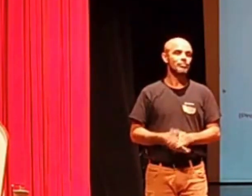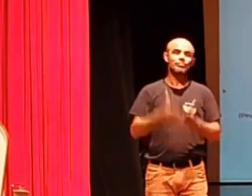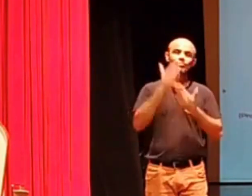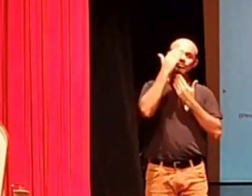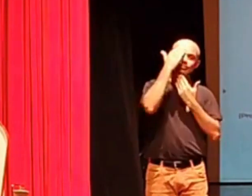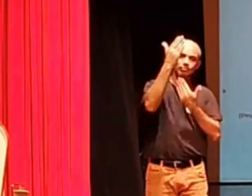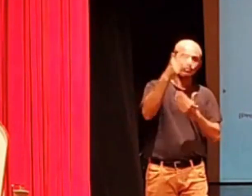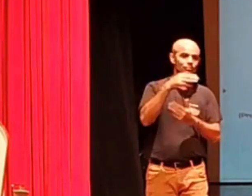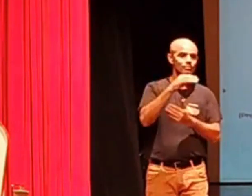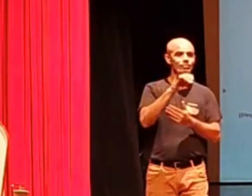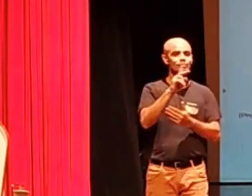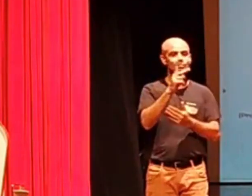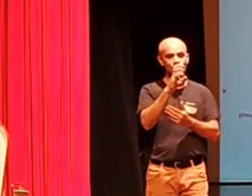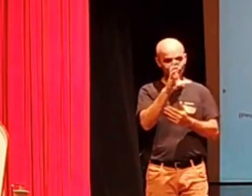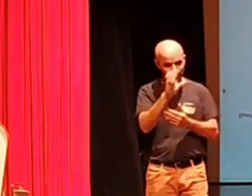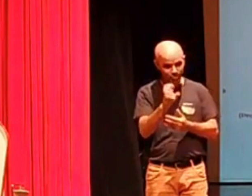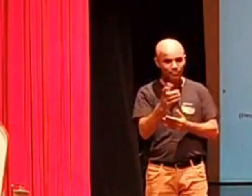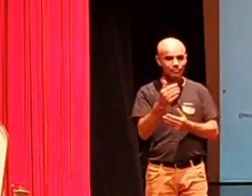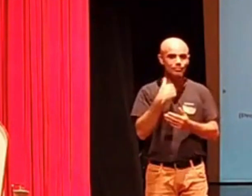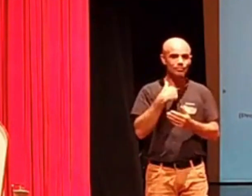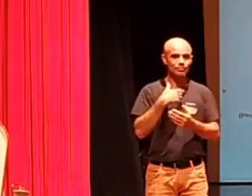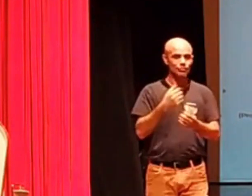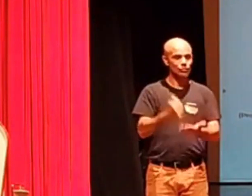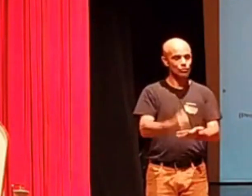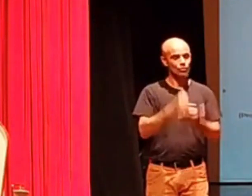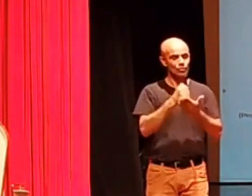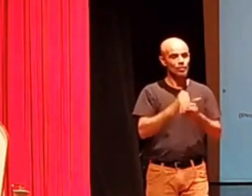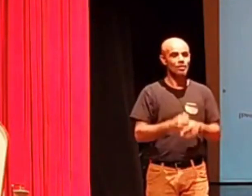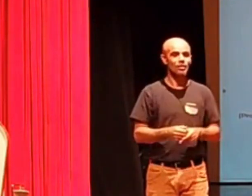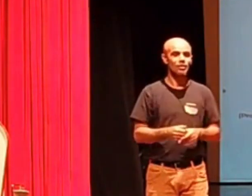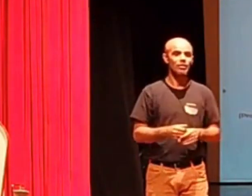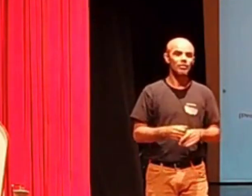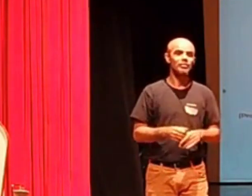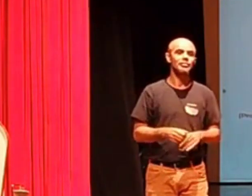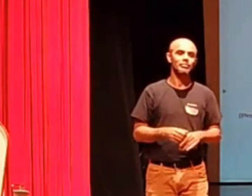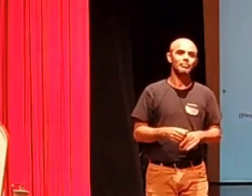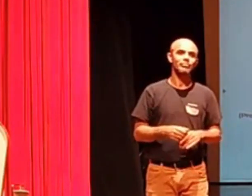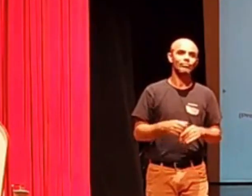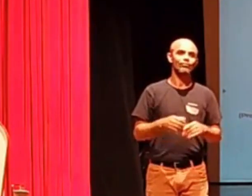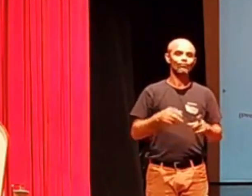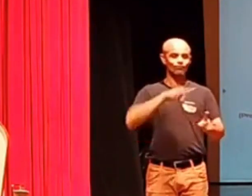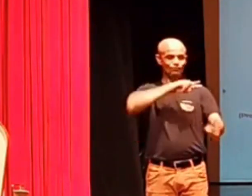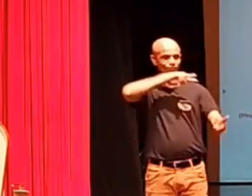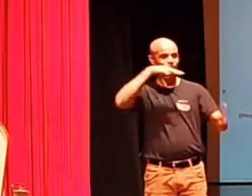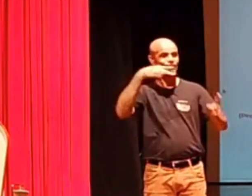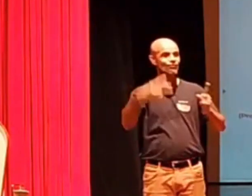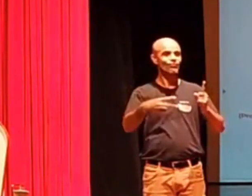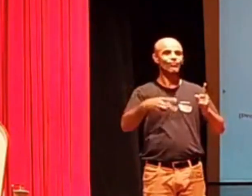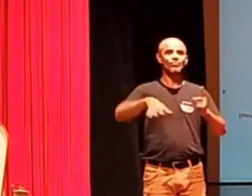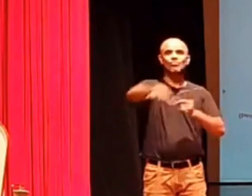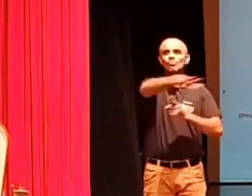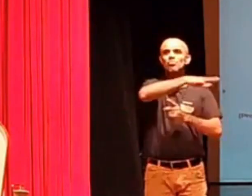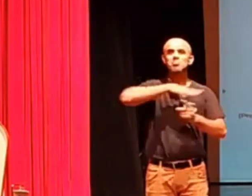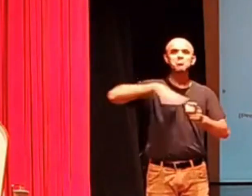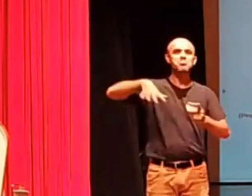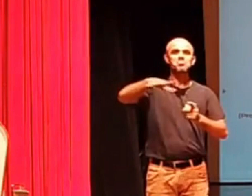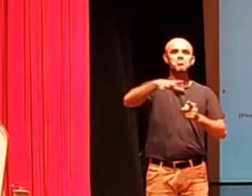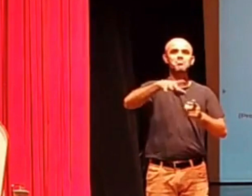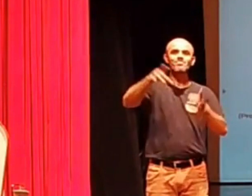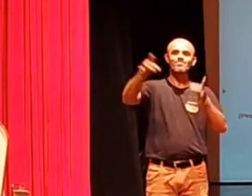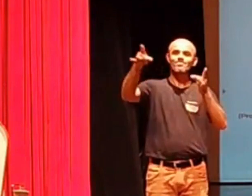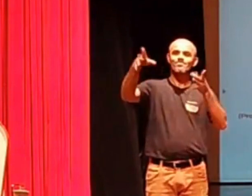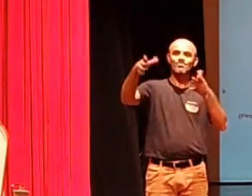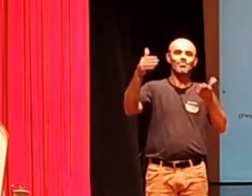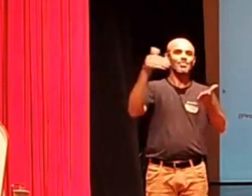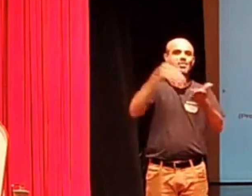obrigada, Michele, por todo o seu apoio e por toda a sua visão aí para essa parte tão negligenciada até